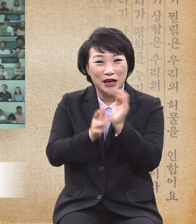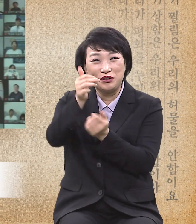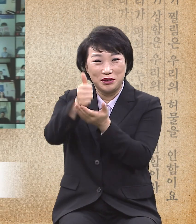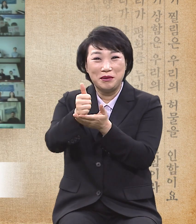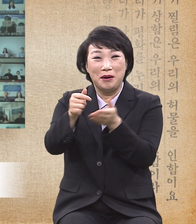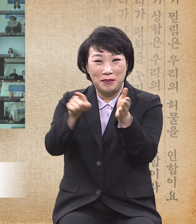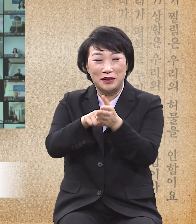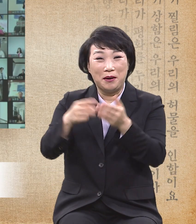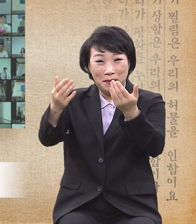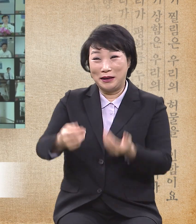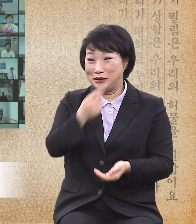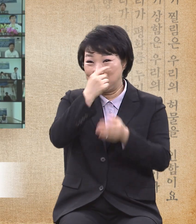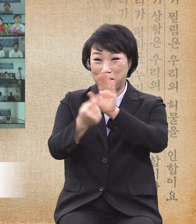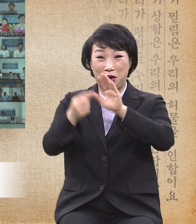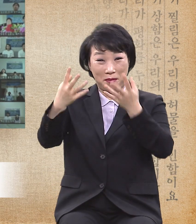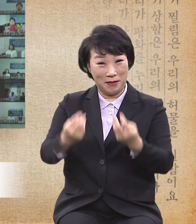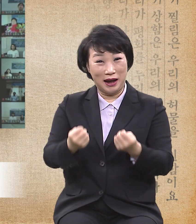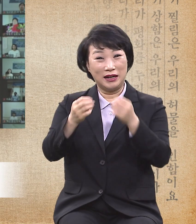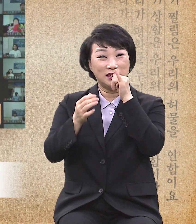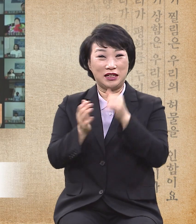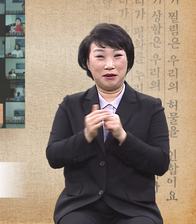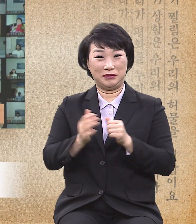믿는 것은 받은 증거 많으니까.